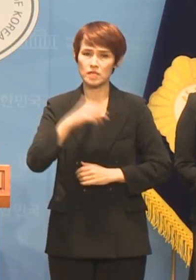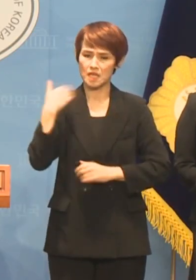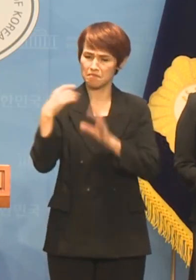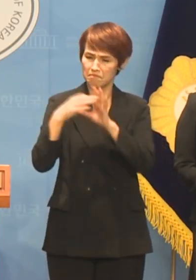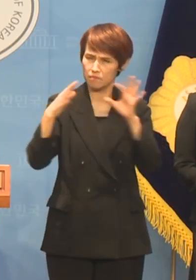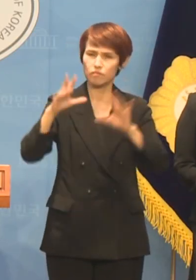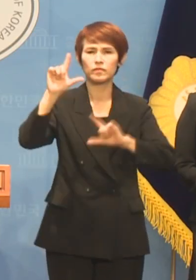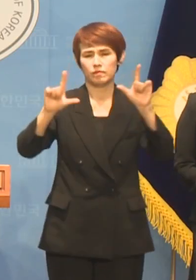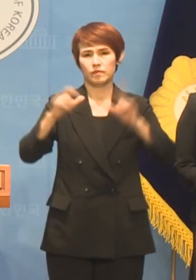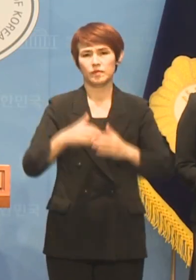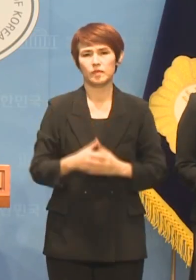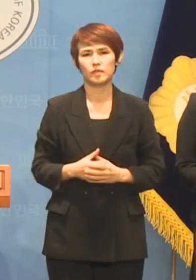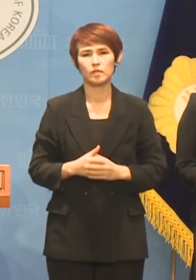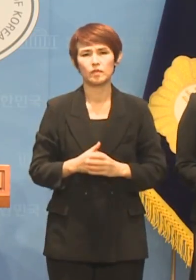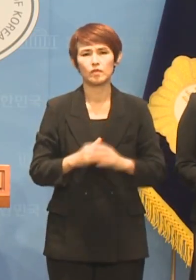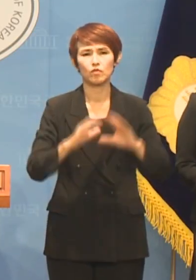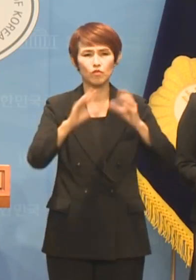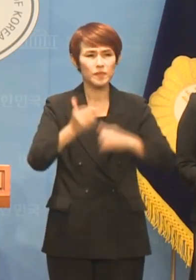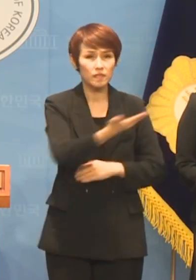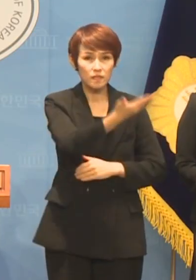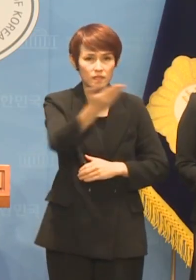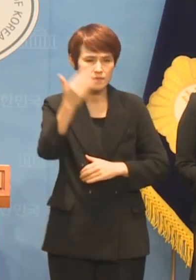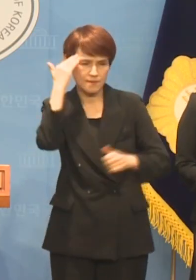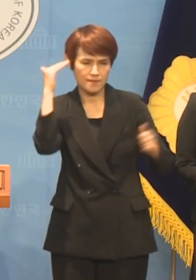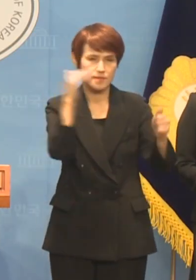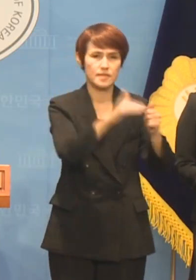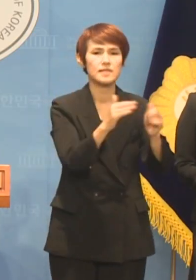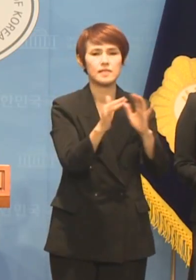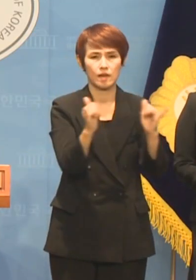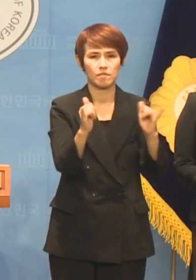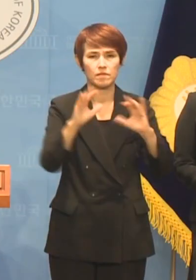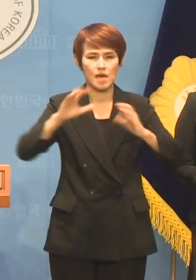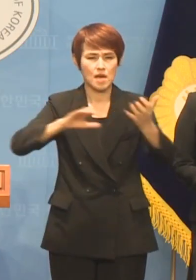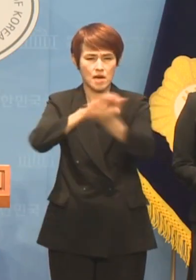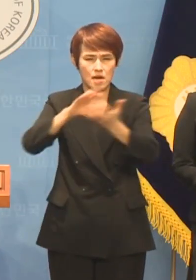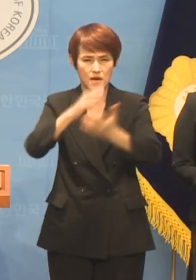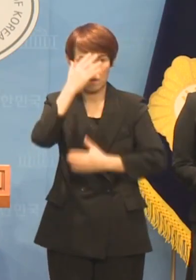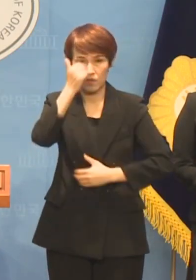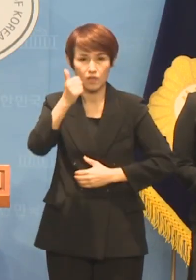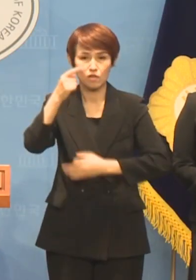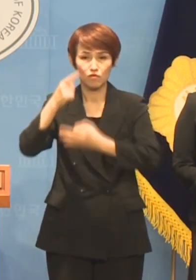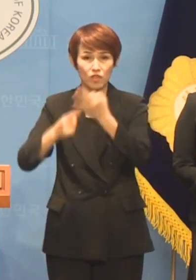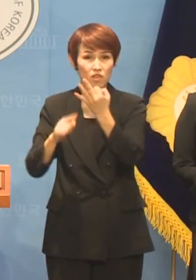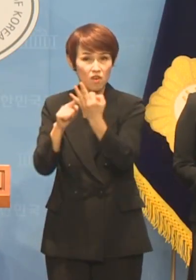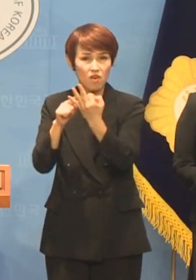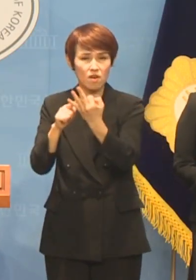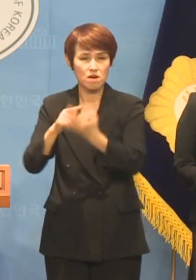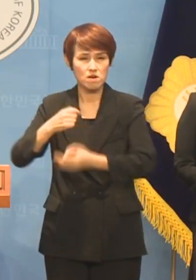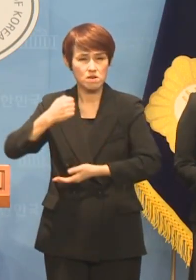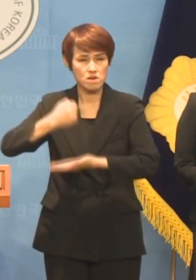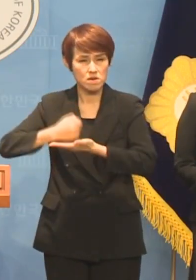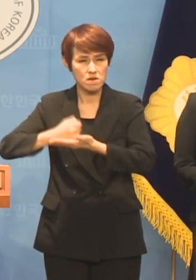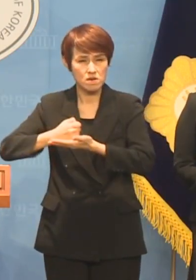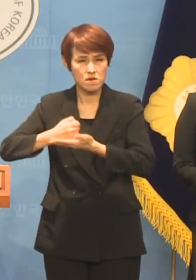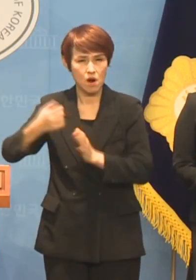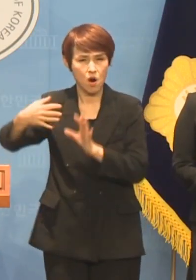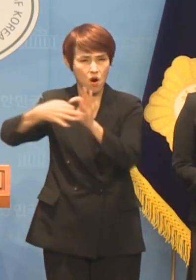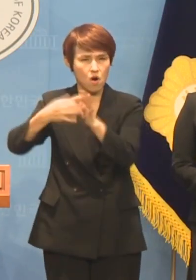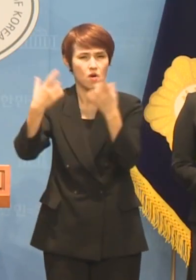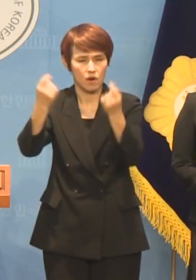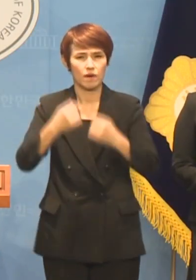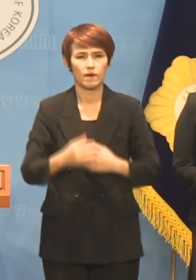있습니다. 국민을 향한 가해자, 즉 내란 숙의 윤석열의 거짓 주장에 동조하고 있는